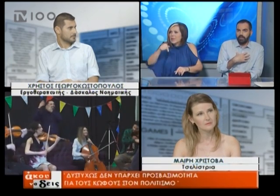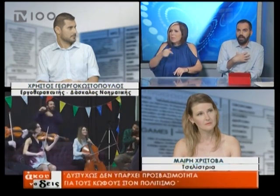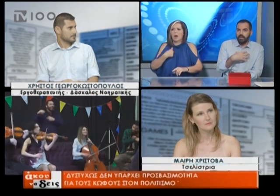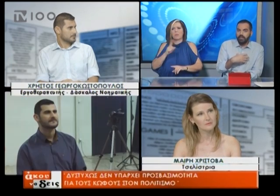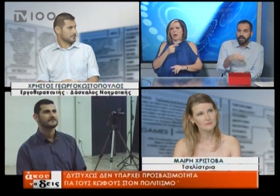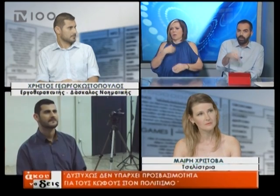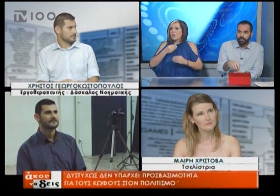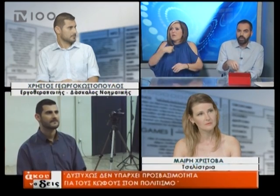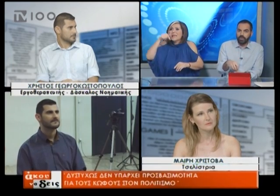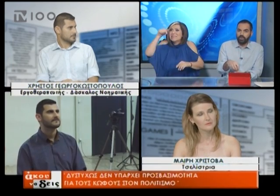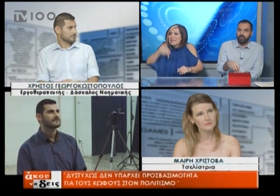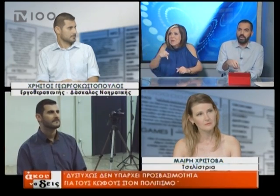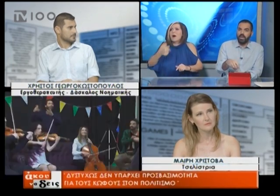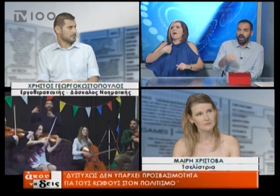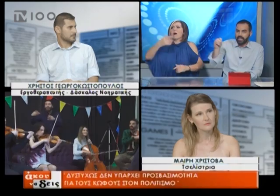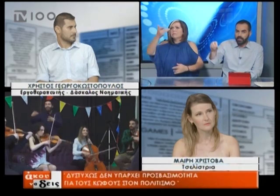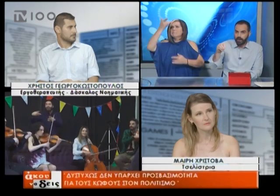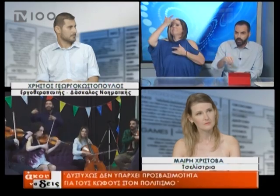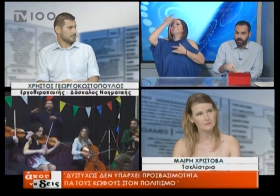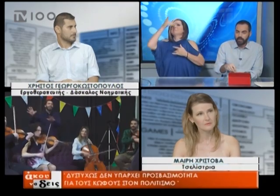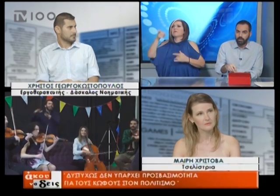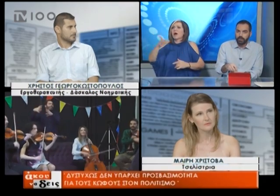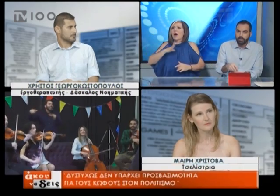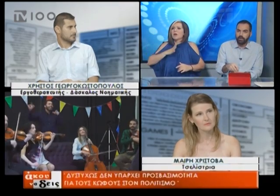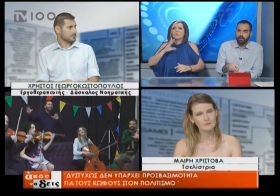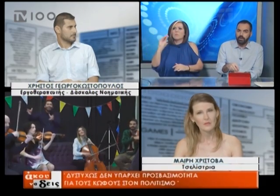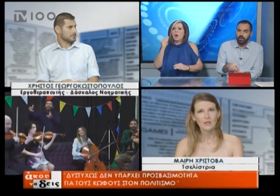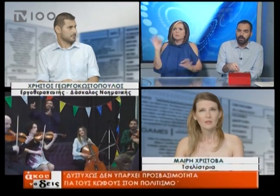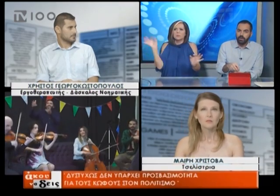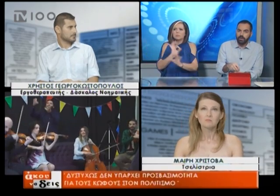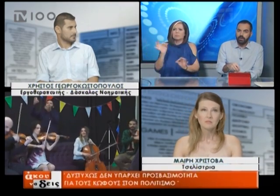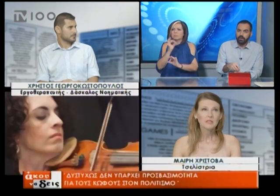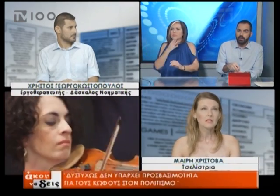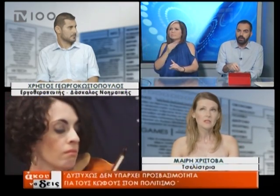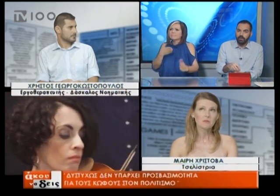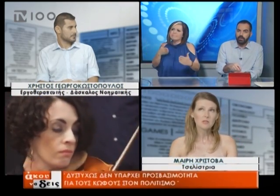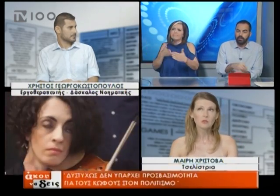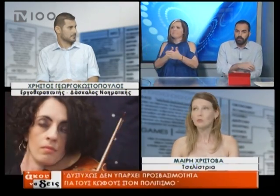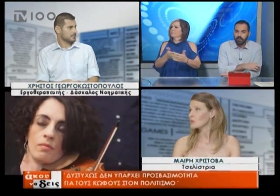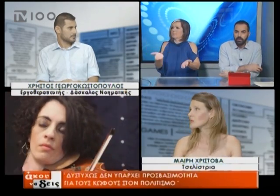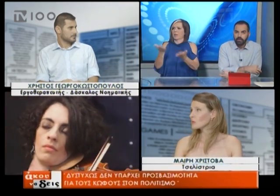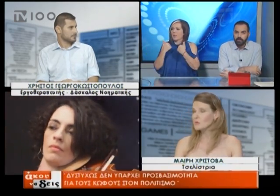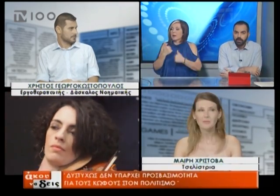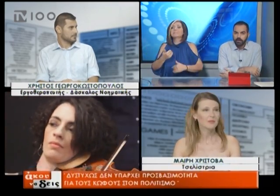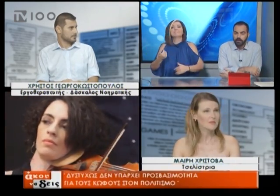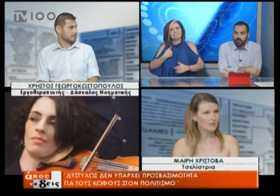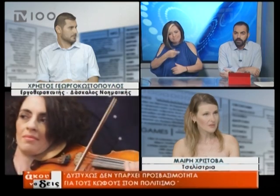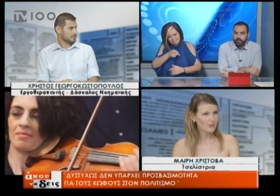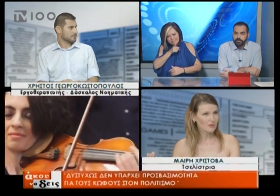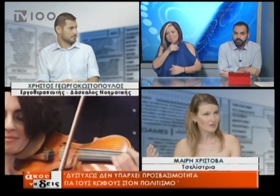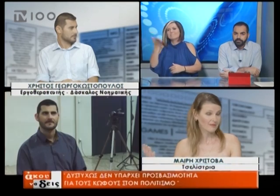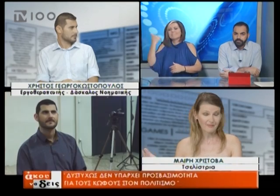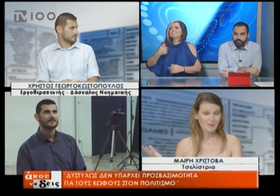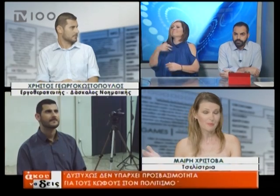πρόβλημα, σήμερα το διαπιστώνω αυτό, ότι αυτά τα άτομα είναι αποκλεισμένα τον πολιτισμό. Και εμείς όταν το συζητούσαμε και μας τα